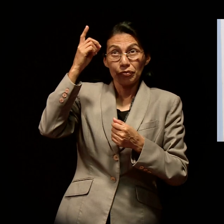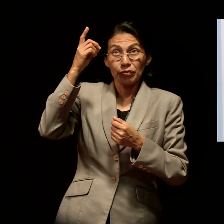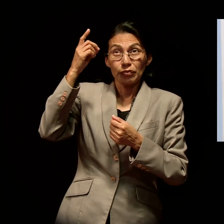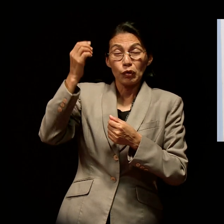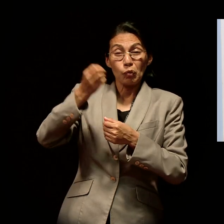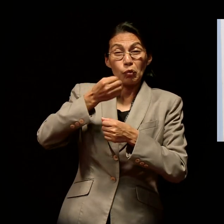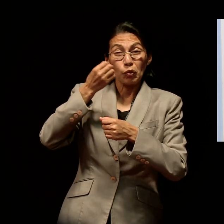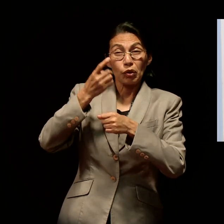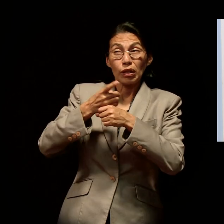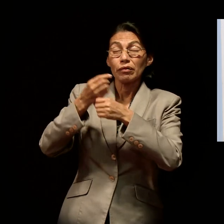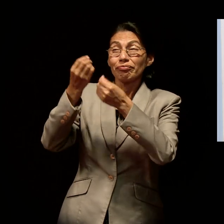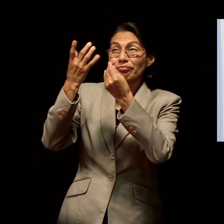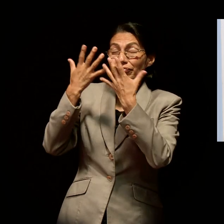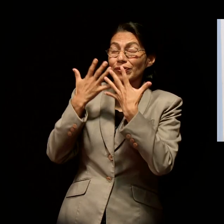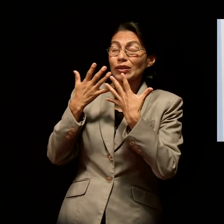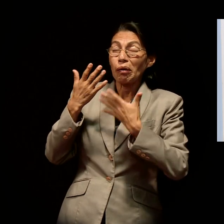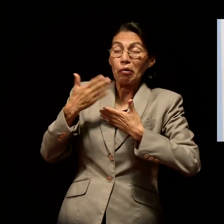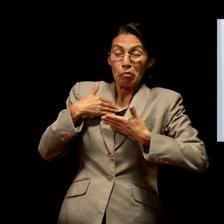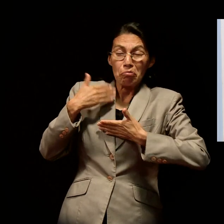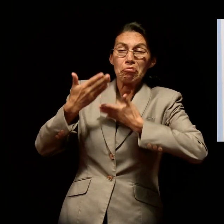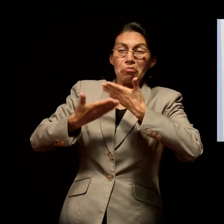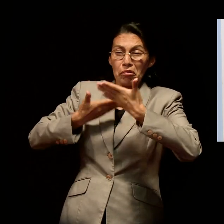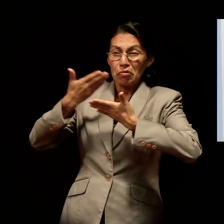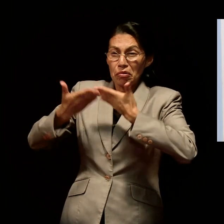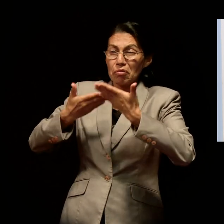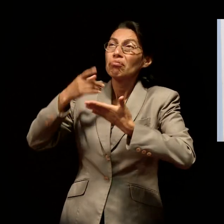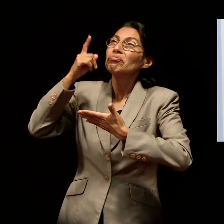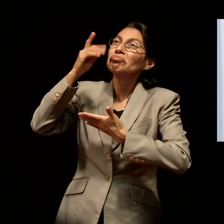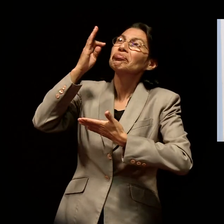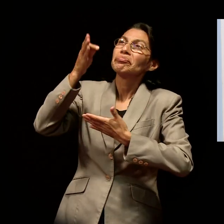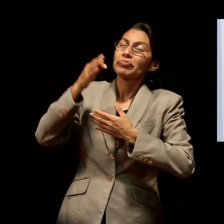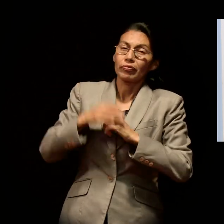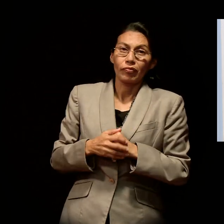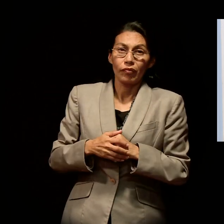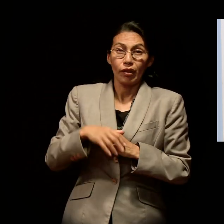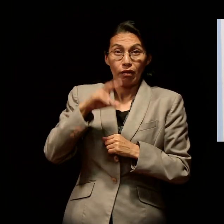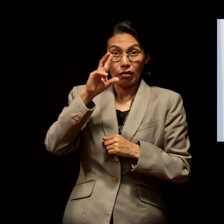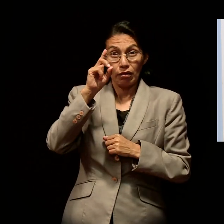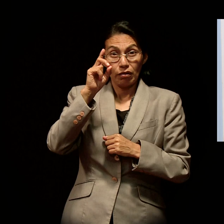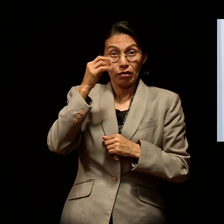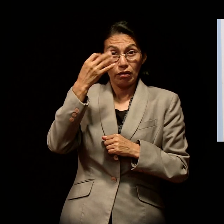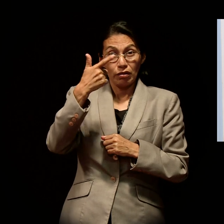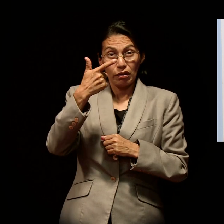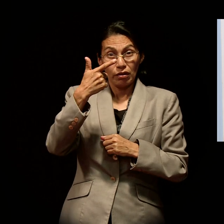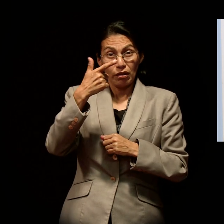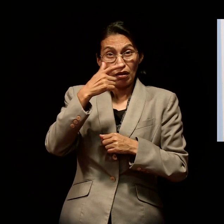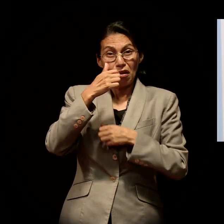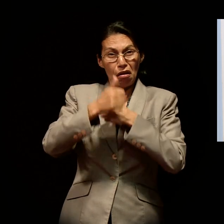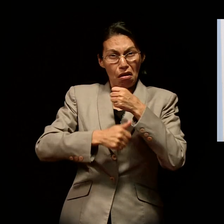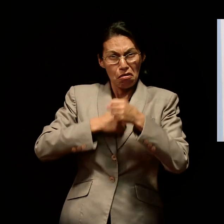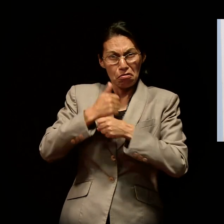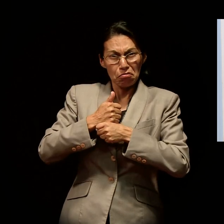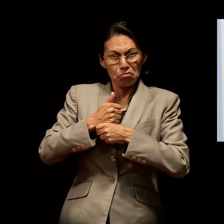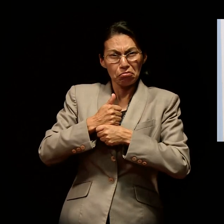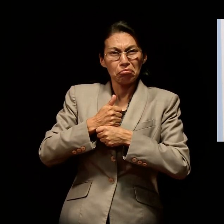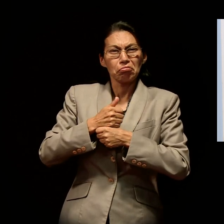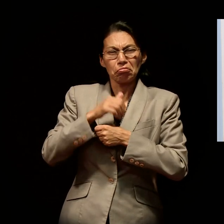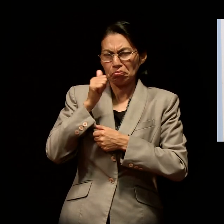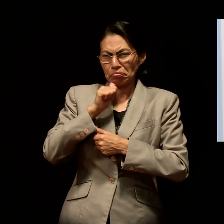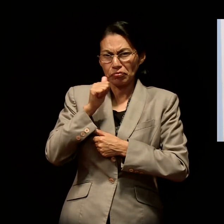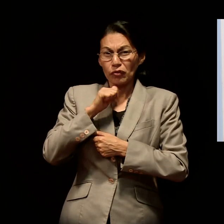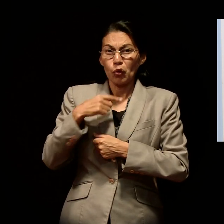Dios me concedió de servirle en forma completa 37 años